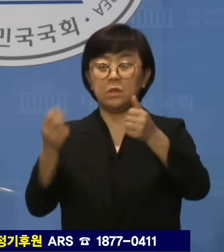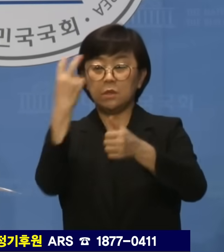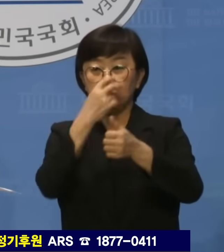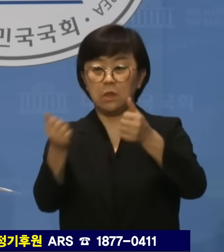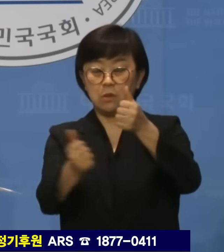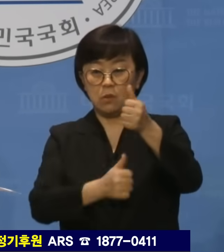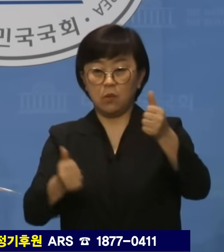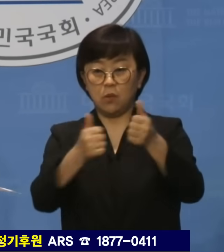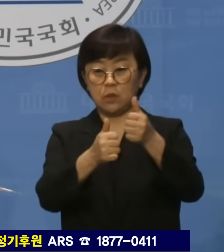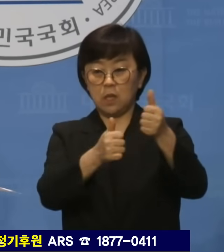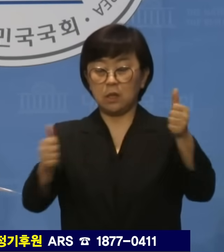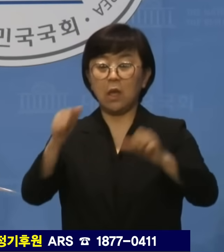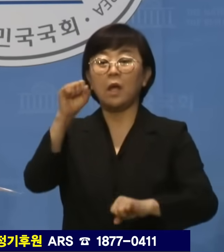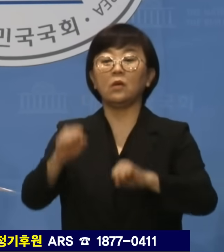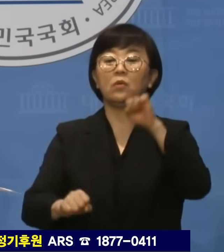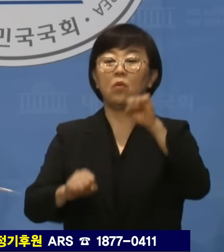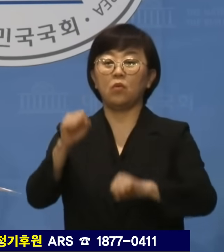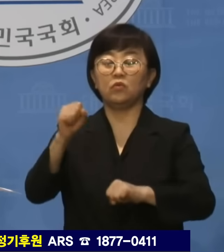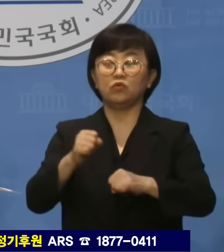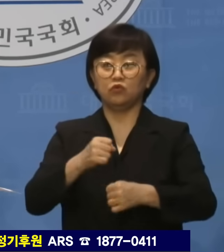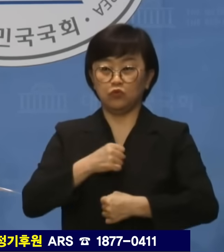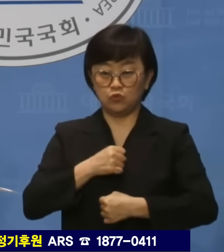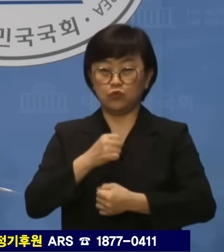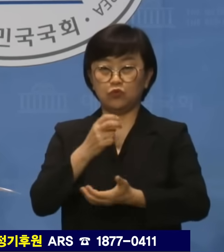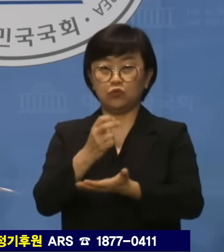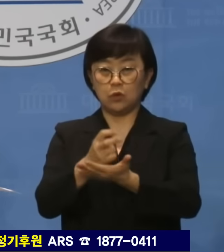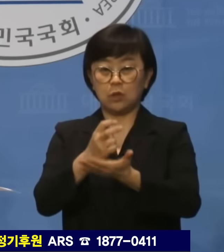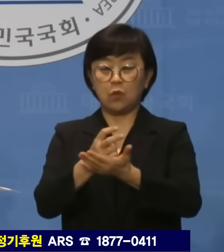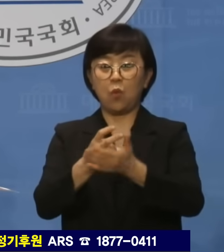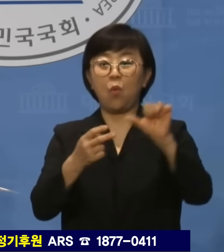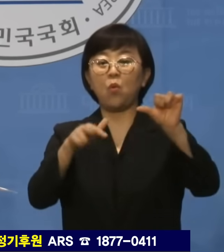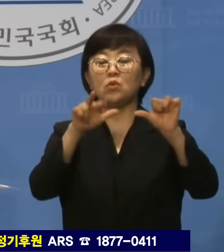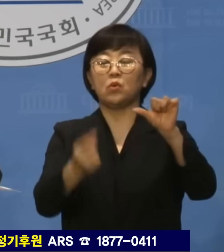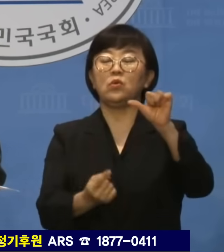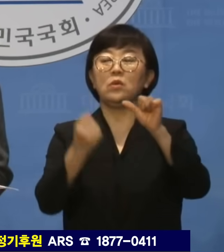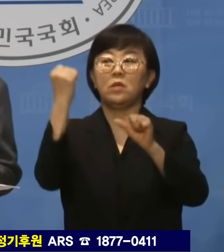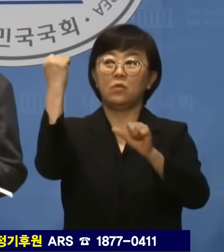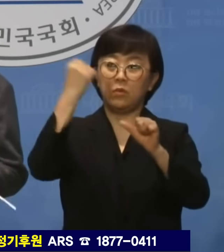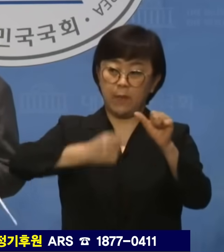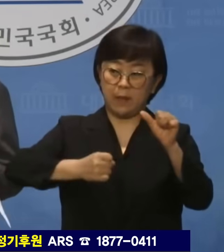방송통신심의위원회 임직원 행동강령 5조를 위반한 것입니다.